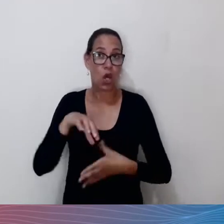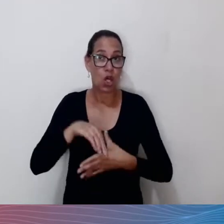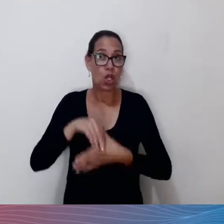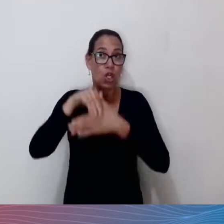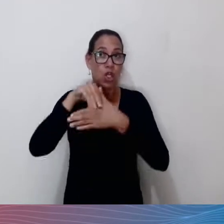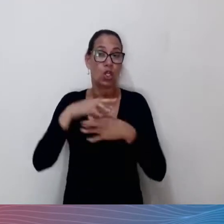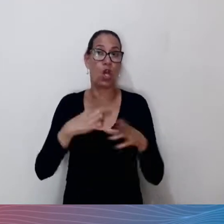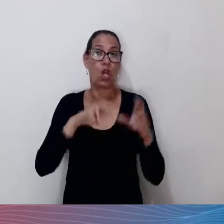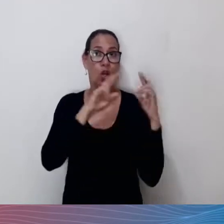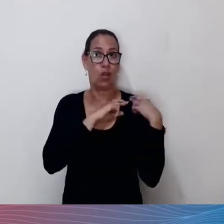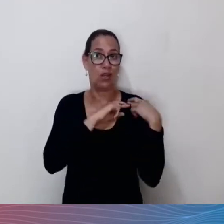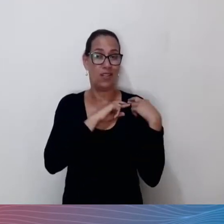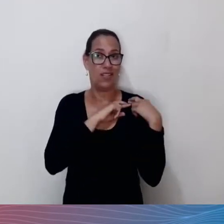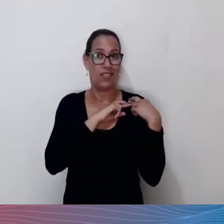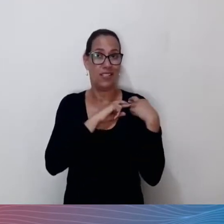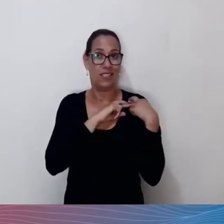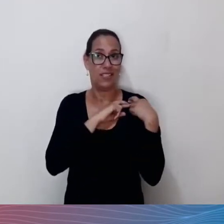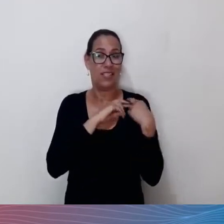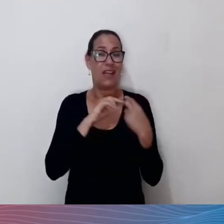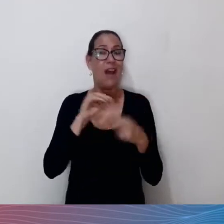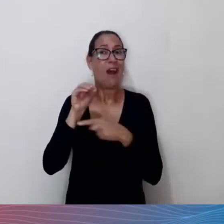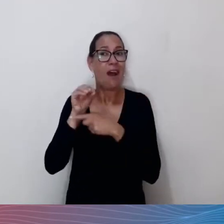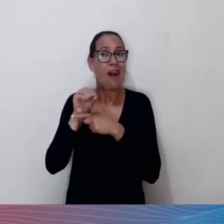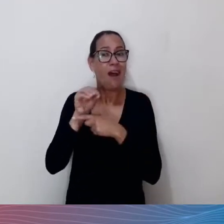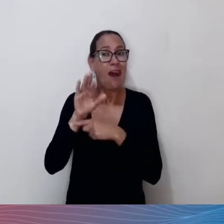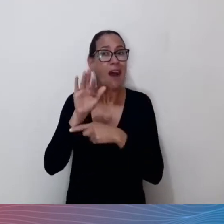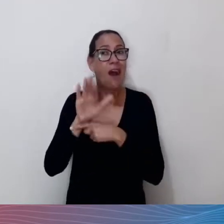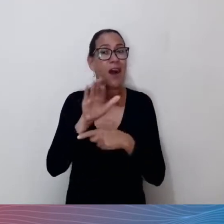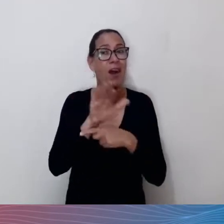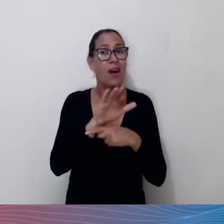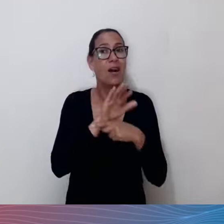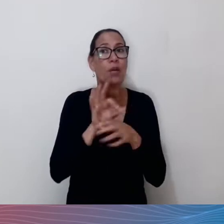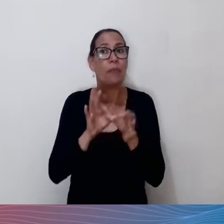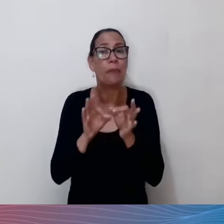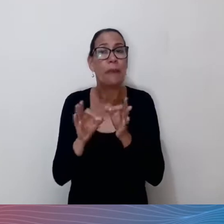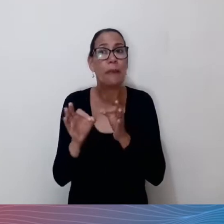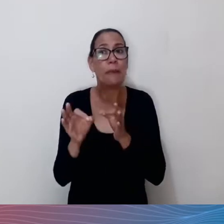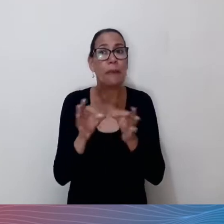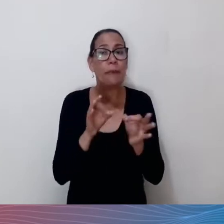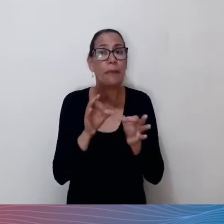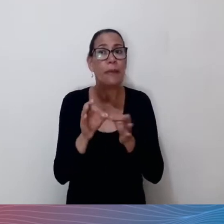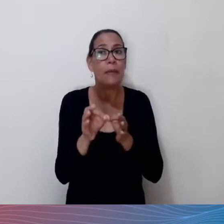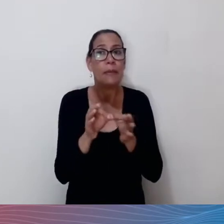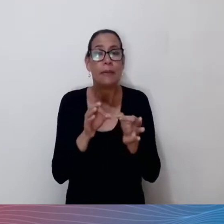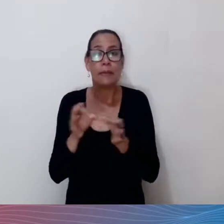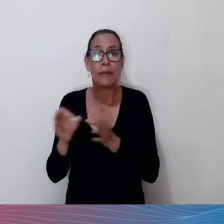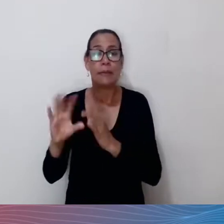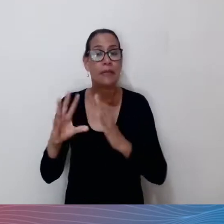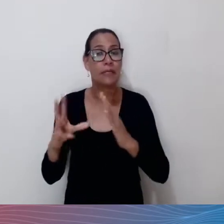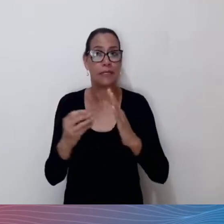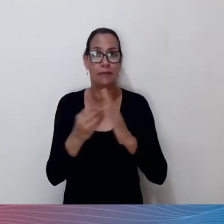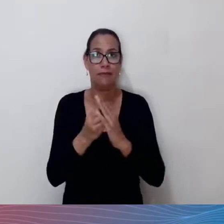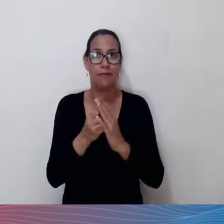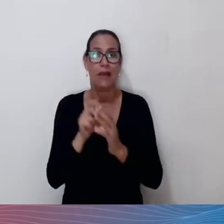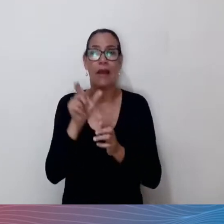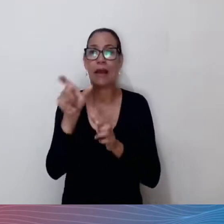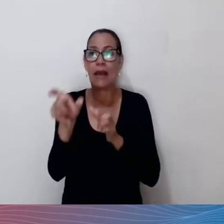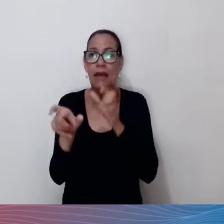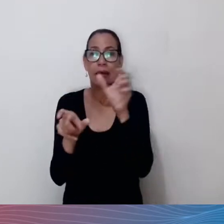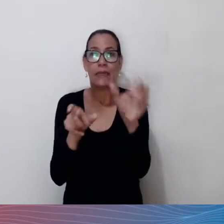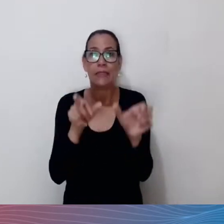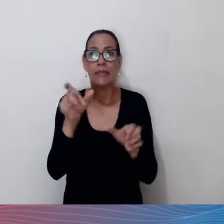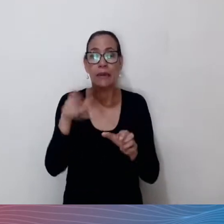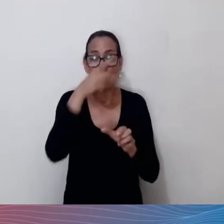os irmãos da igreja. Em outras palavras, cada contato que nós alcançamos nas ruas